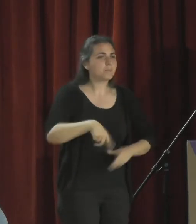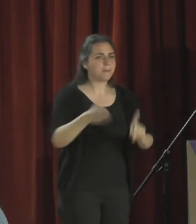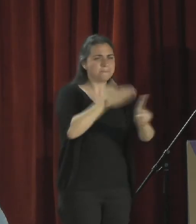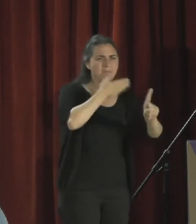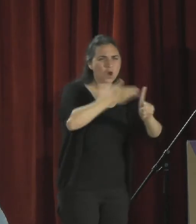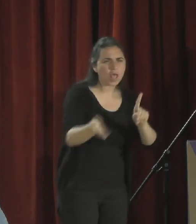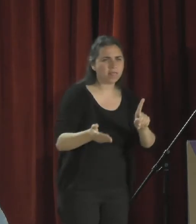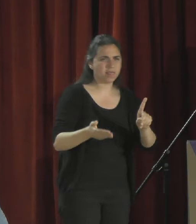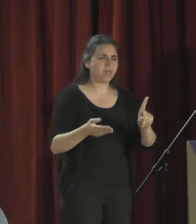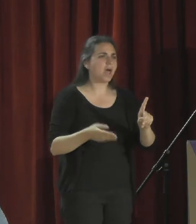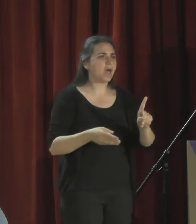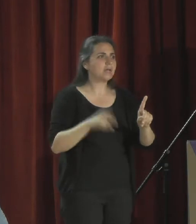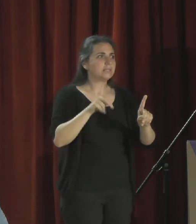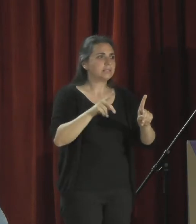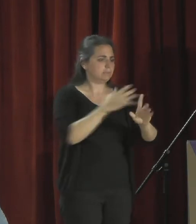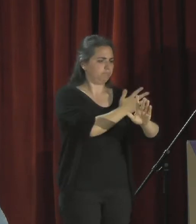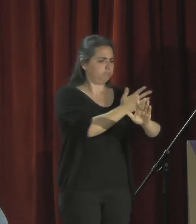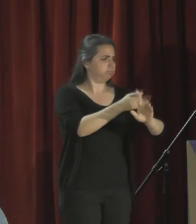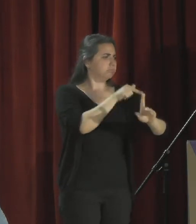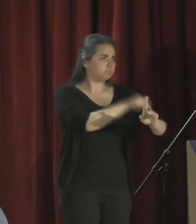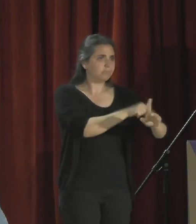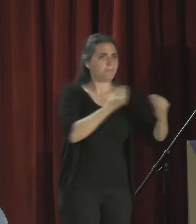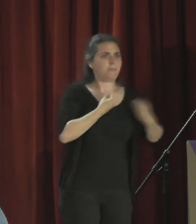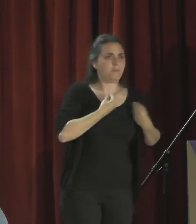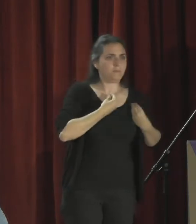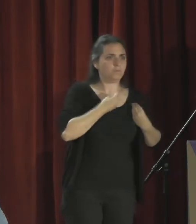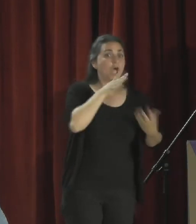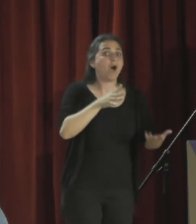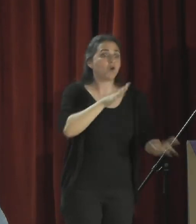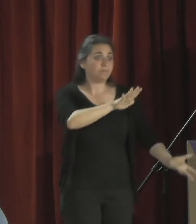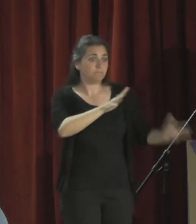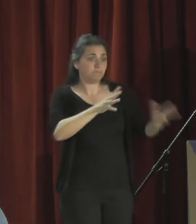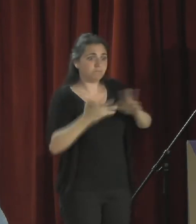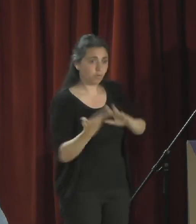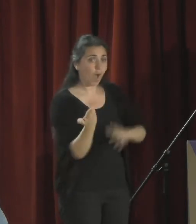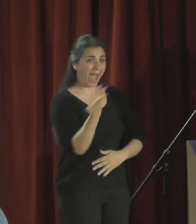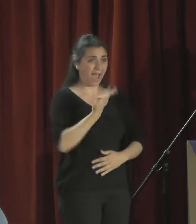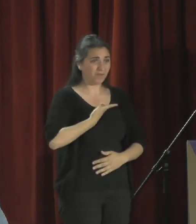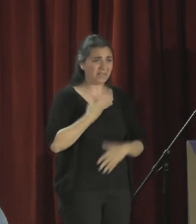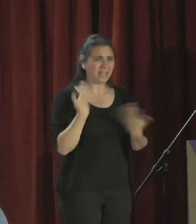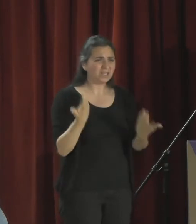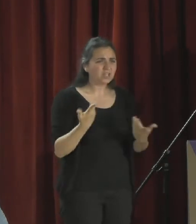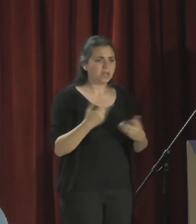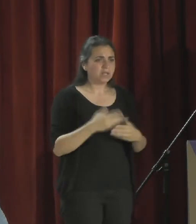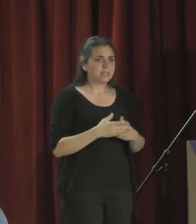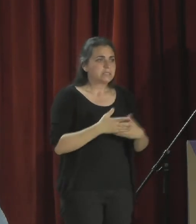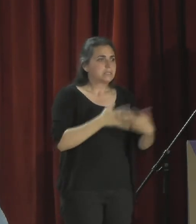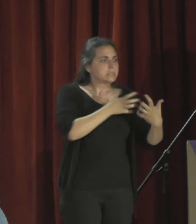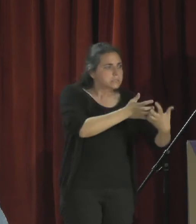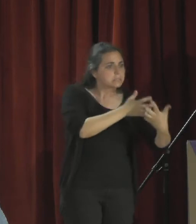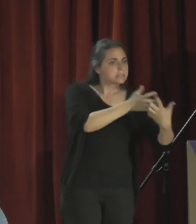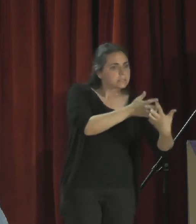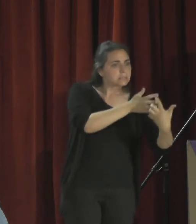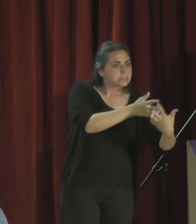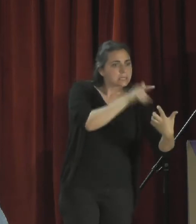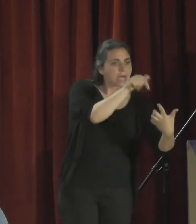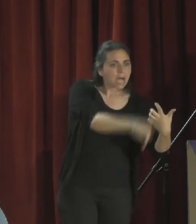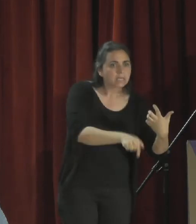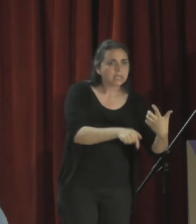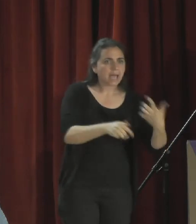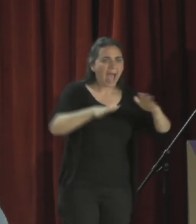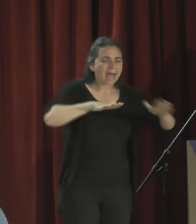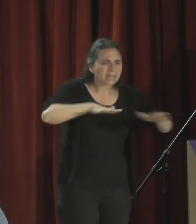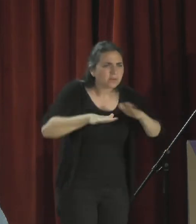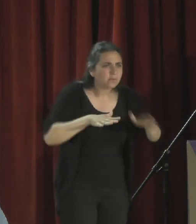violencia da que vimos sendo obxecto. En vez de criminalizar e perseguir a laboura social, o